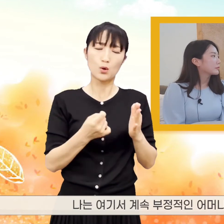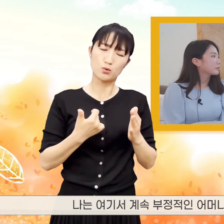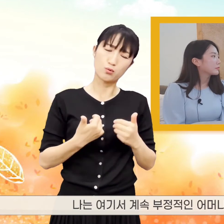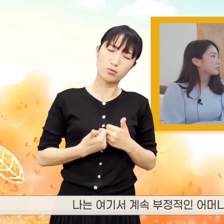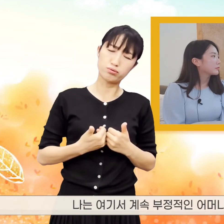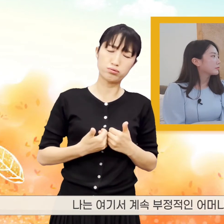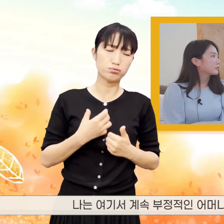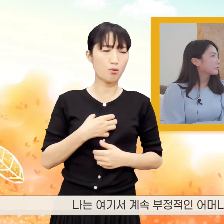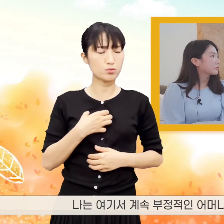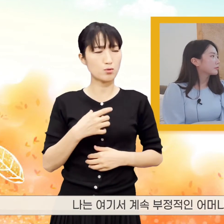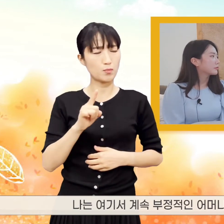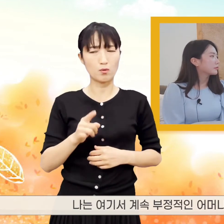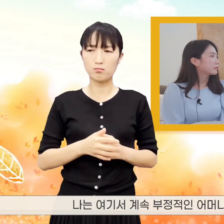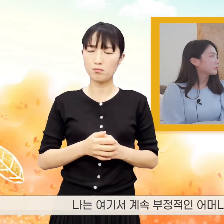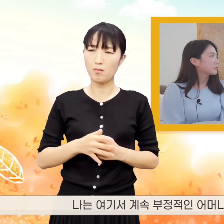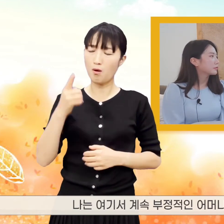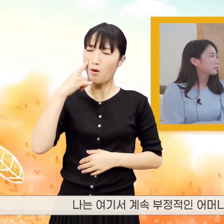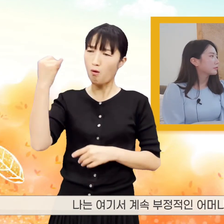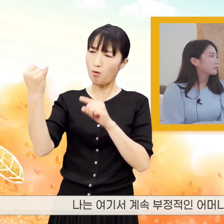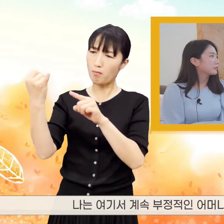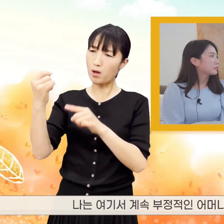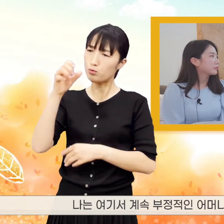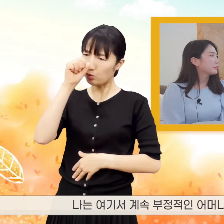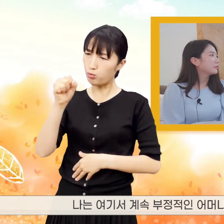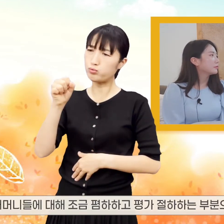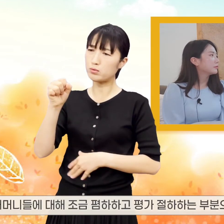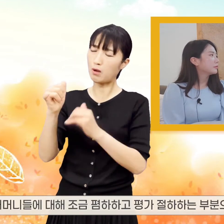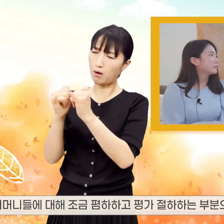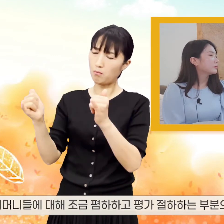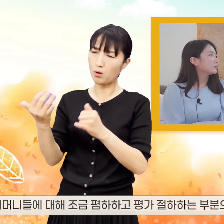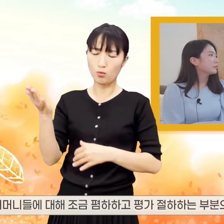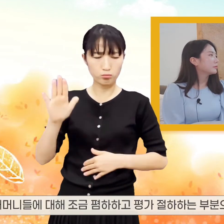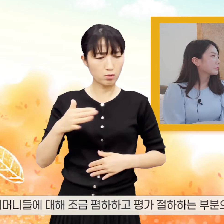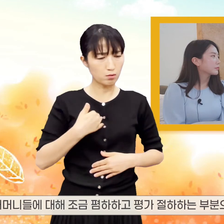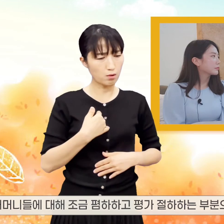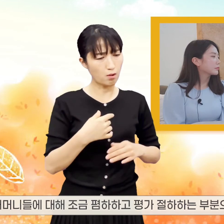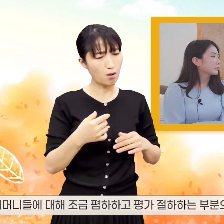나는 여기서 부정적인 어머니를 자꾸 표현하고 있는 거죠.